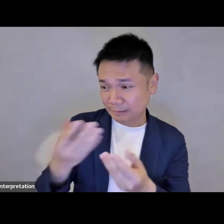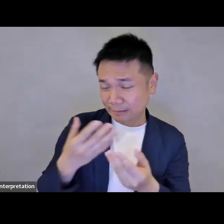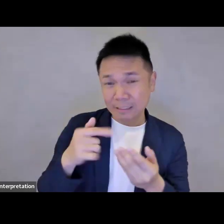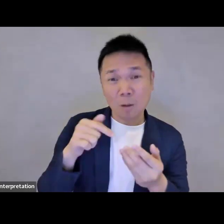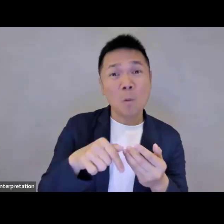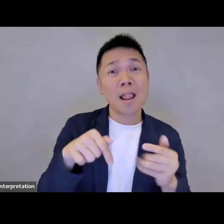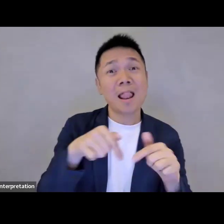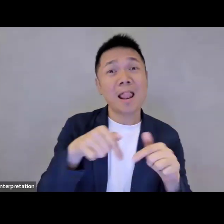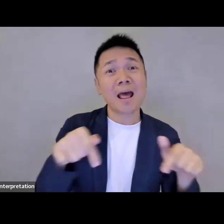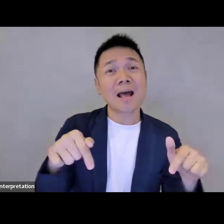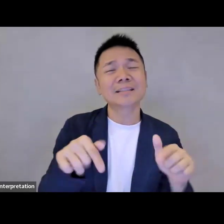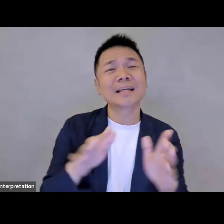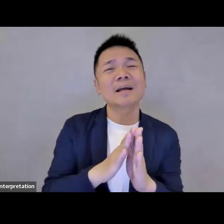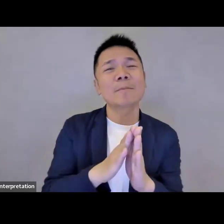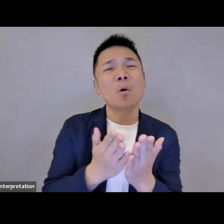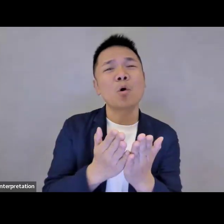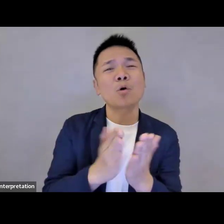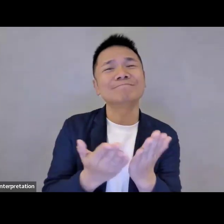话语。